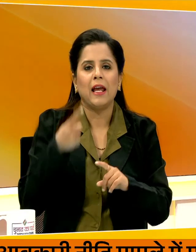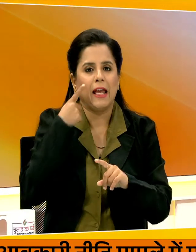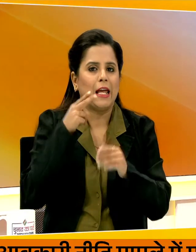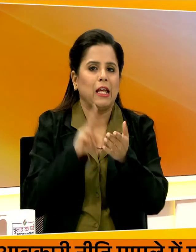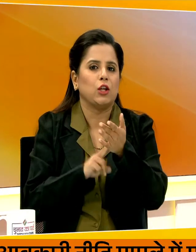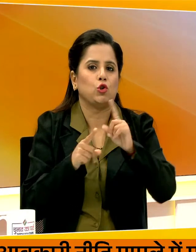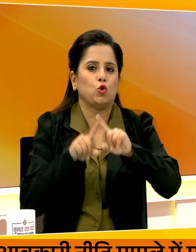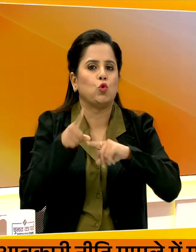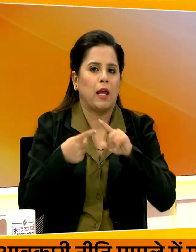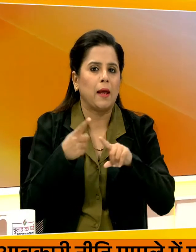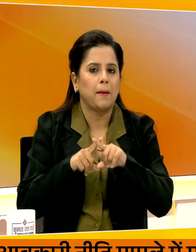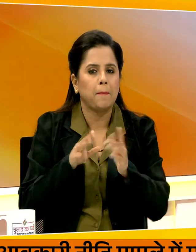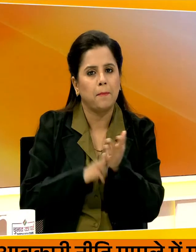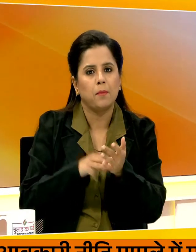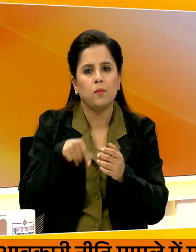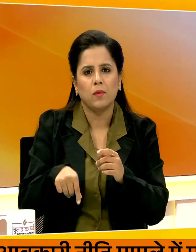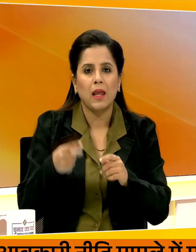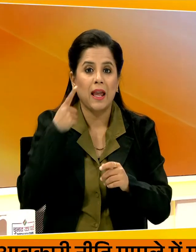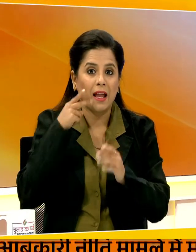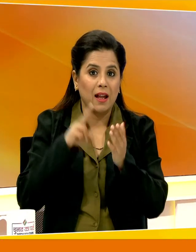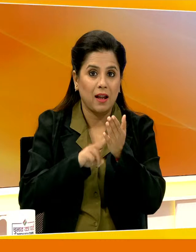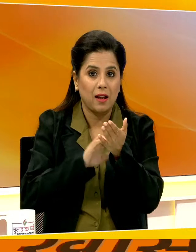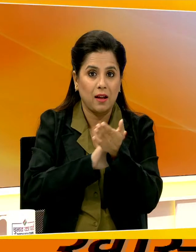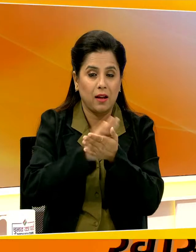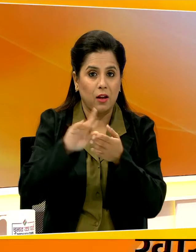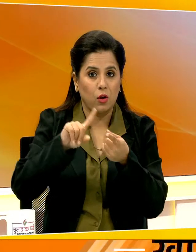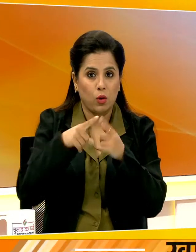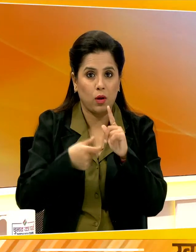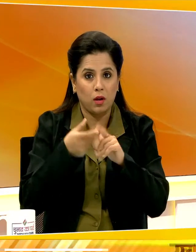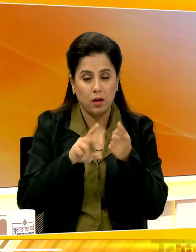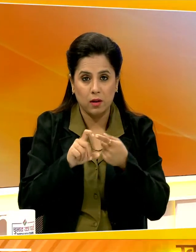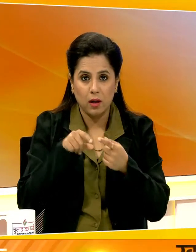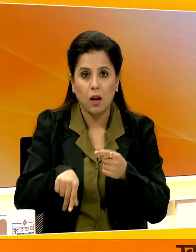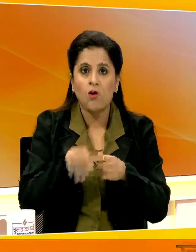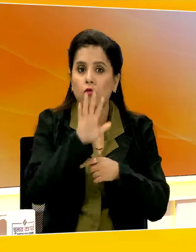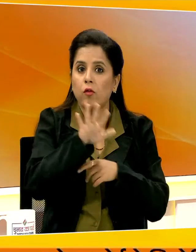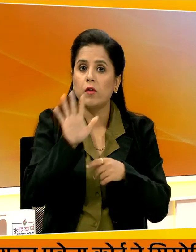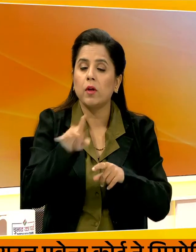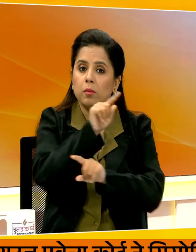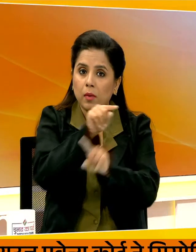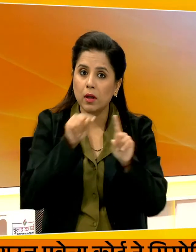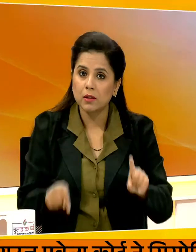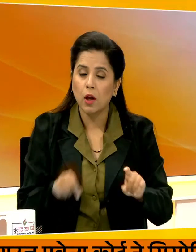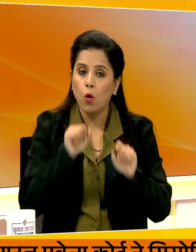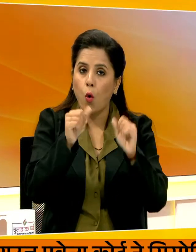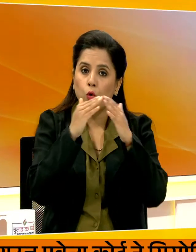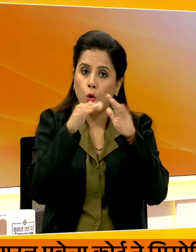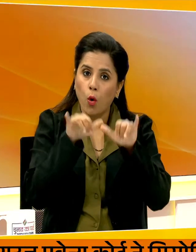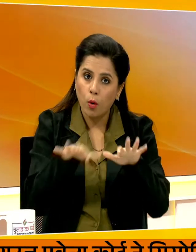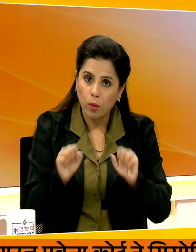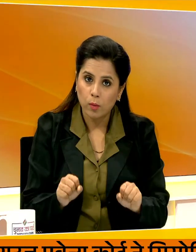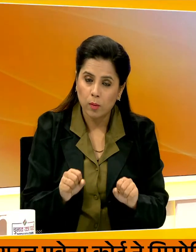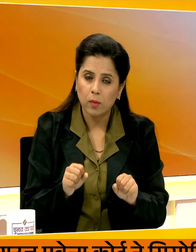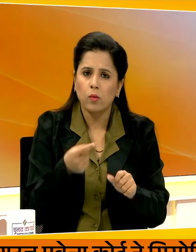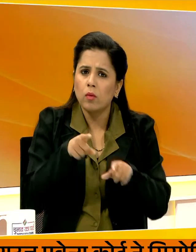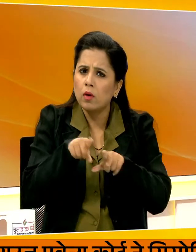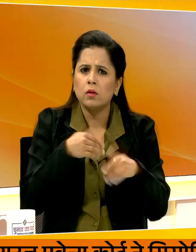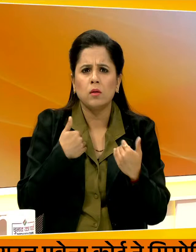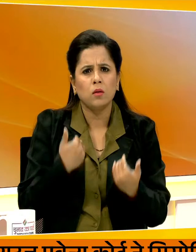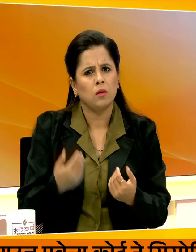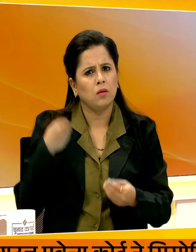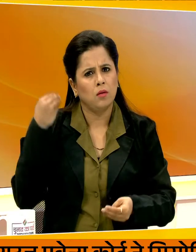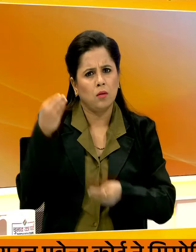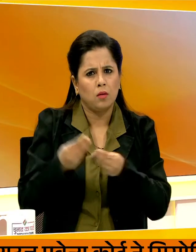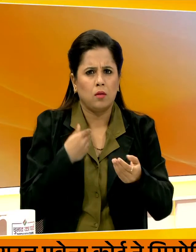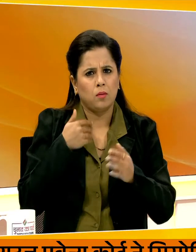तो इनहेरिटेंस टैक्स की बात ले आए, 55% टैक्स आपकी प्रॉपर्टी। अब मैं विकास और विरासत की